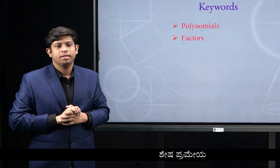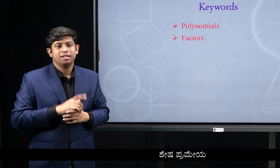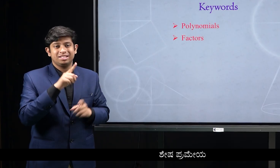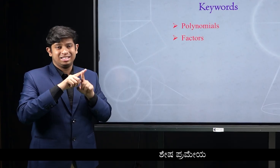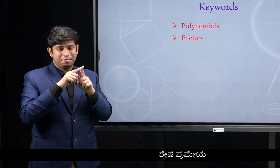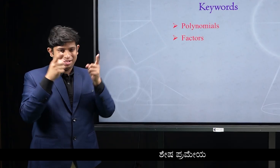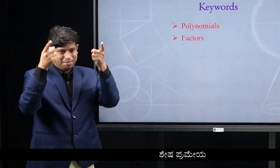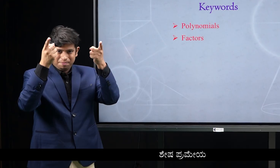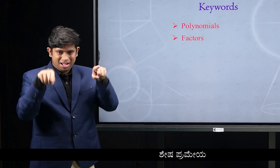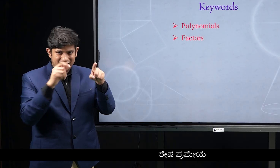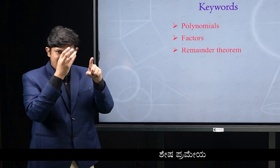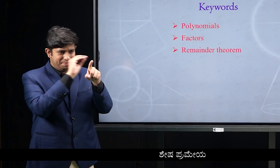ಶೇಷ ಪ್ರಮೇಯ,